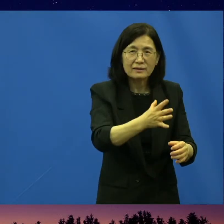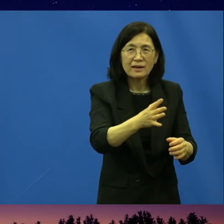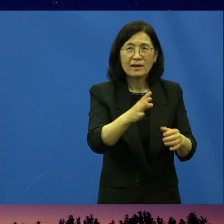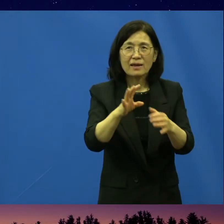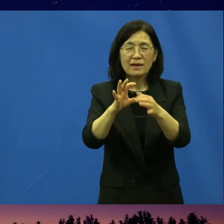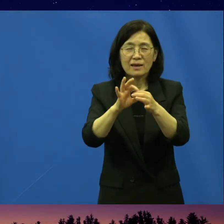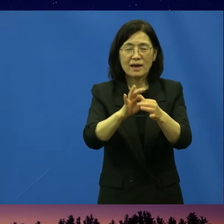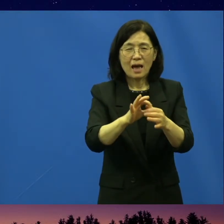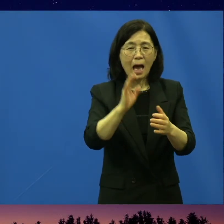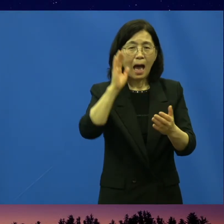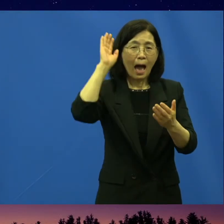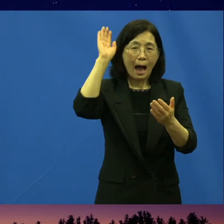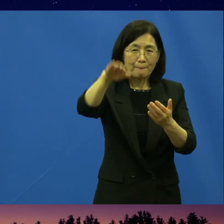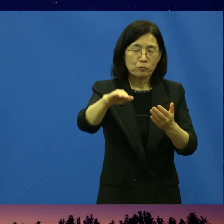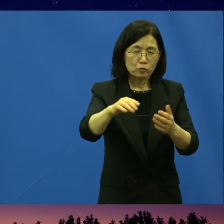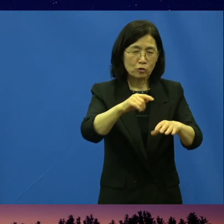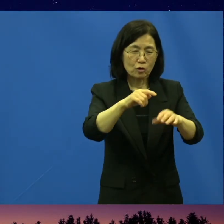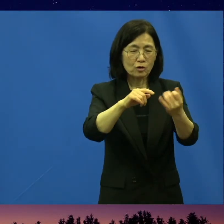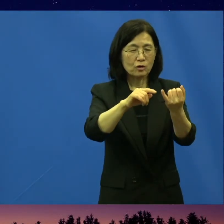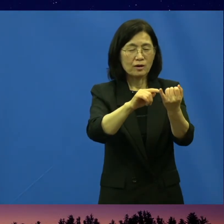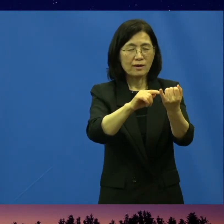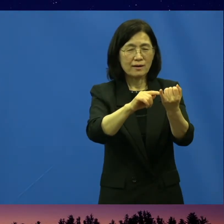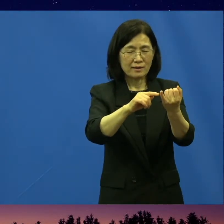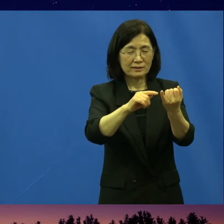절대로 너를 두고 안 갈 거야.